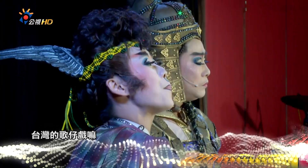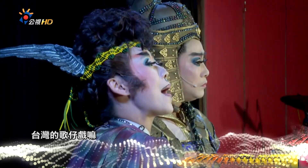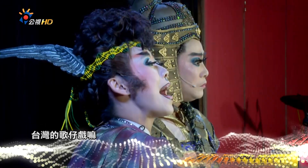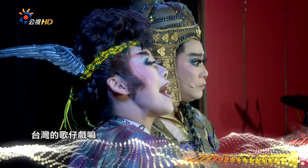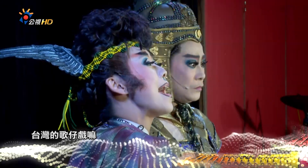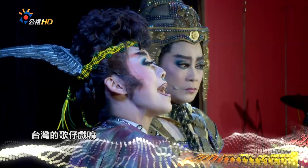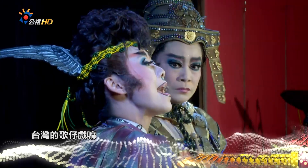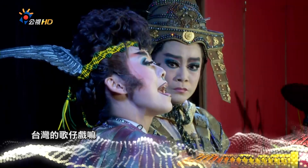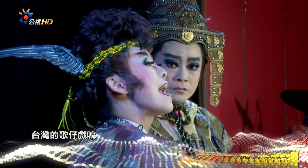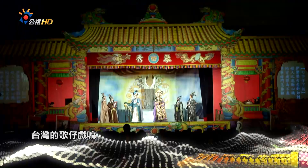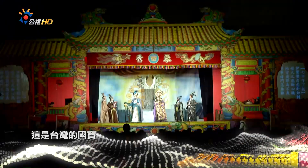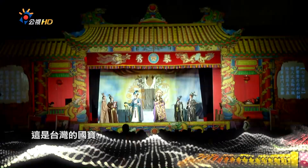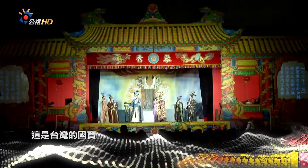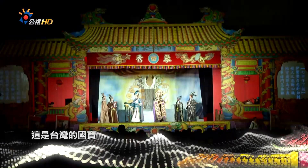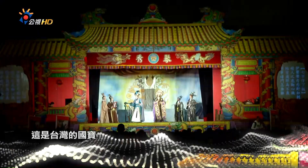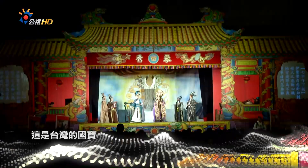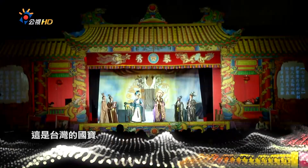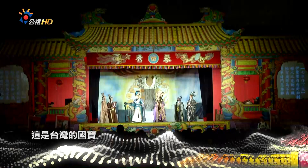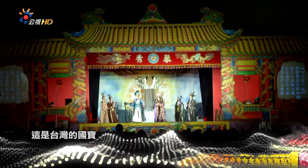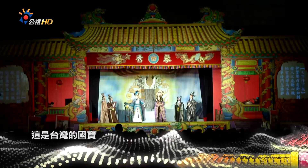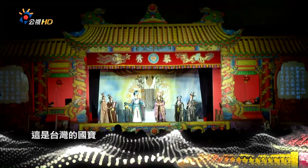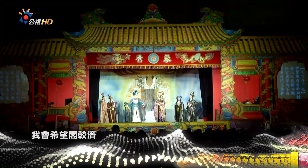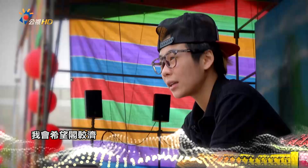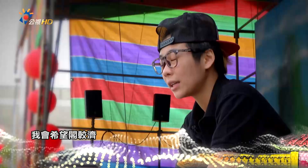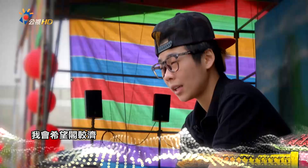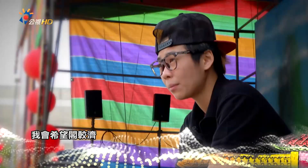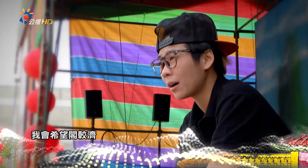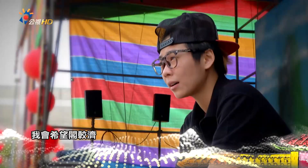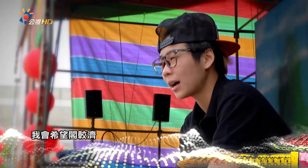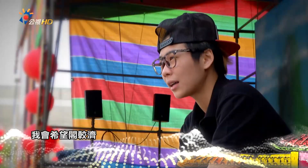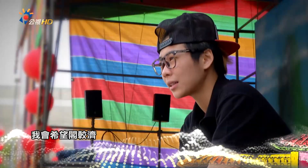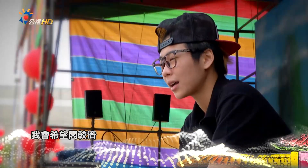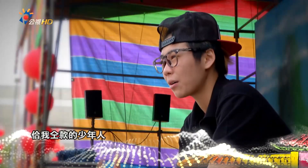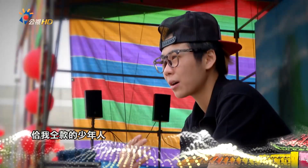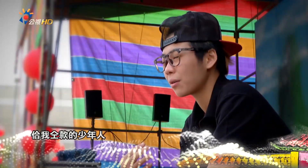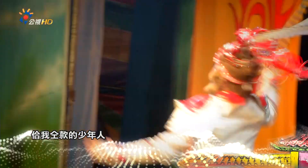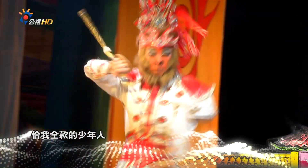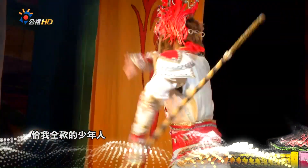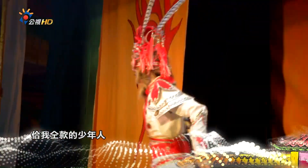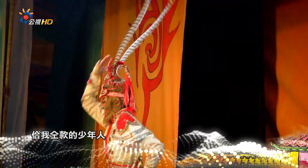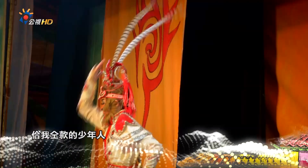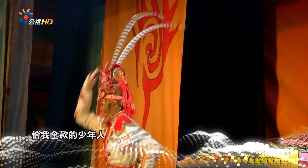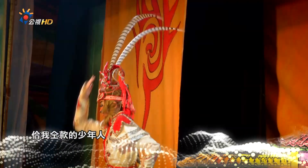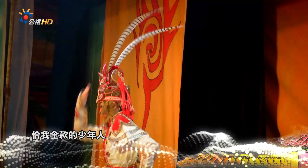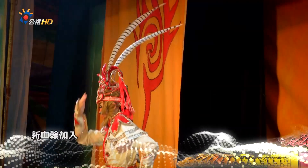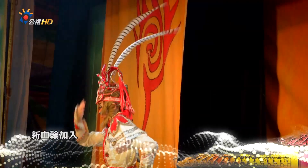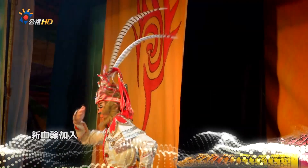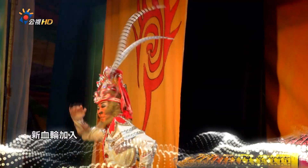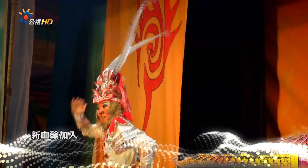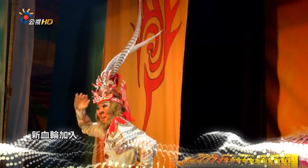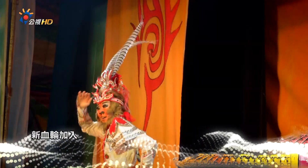的歌戏嘛，这是台湾的国宝。我也希望搁较侪跟我同款的年轻人、新血人加入。